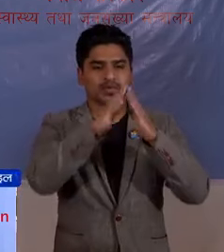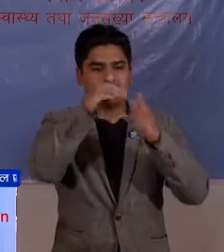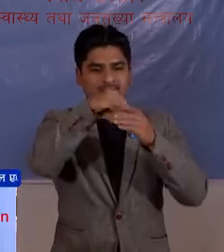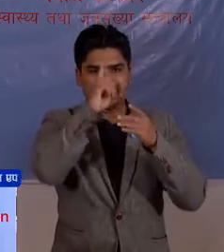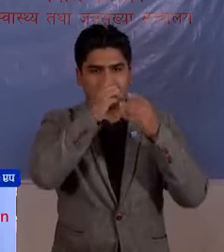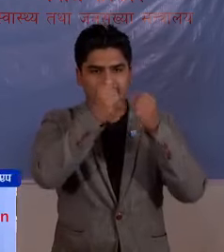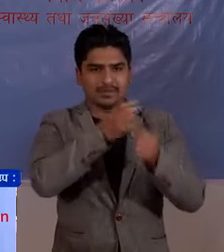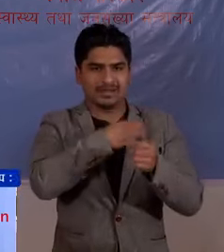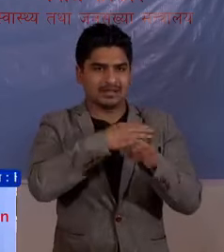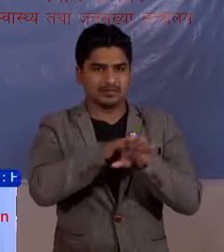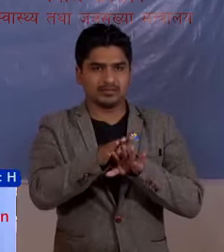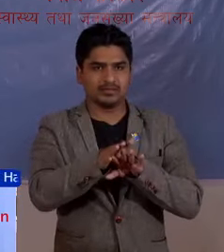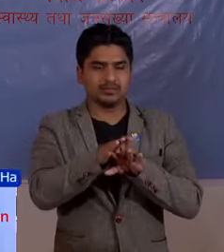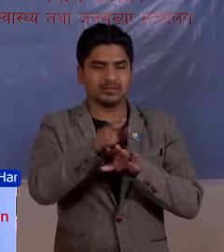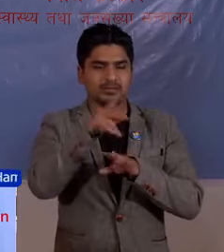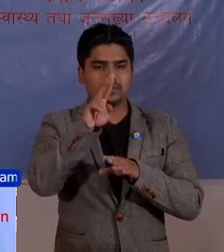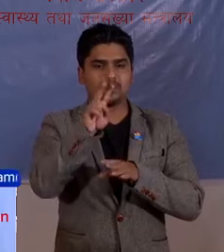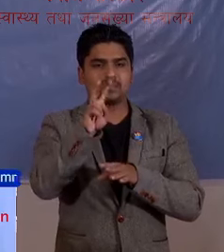क्वारेन्टाइनमा रहेका व्यक्तिहरू